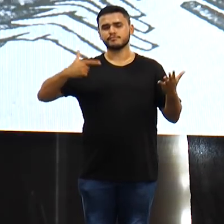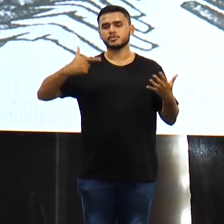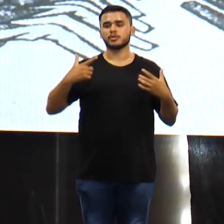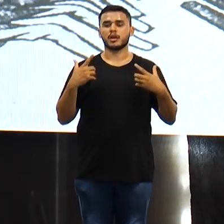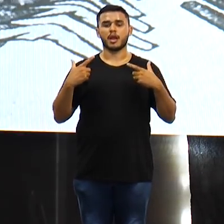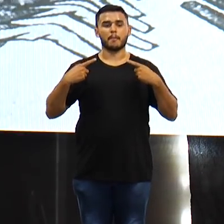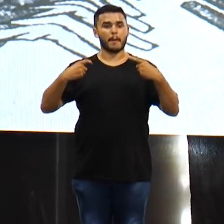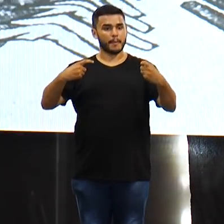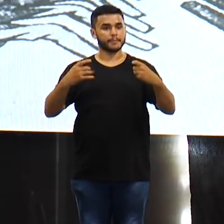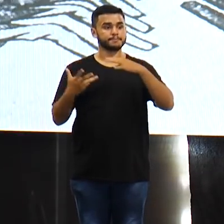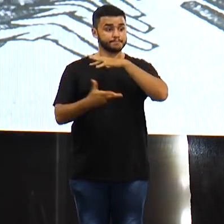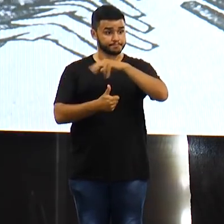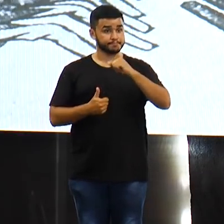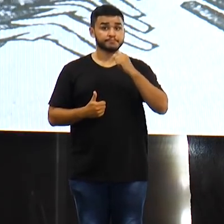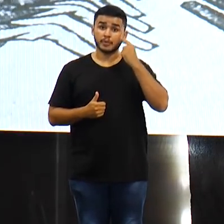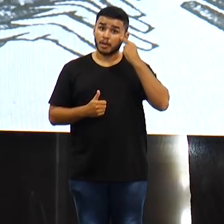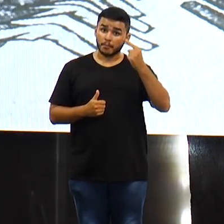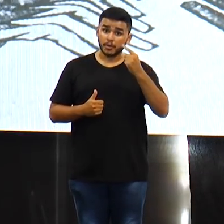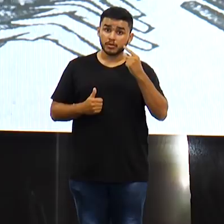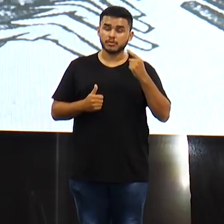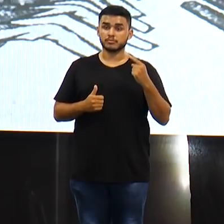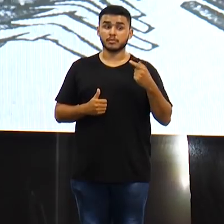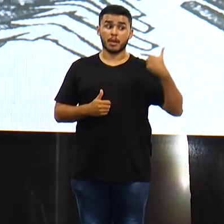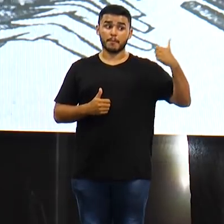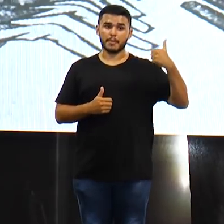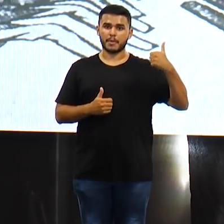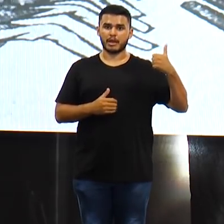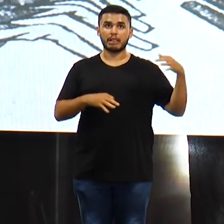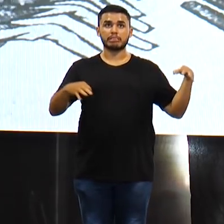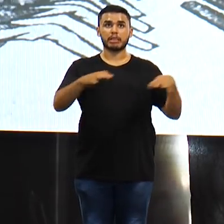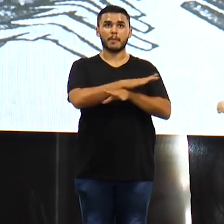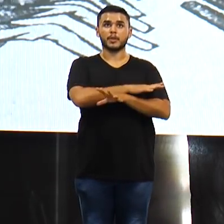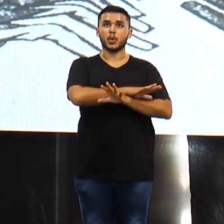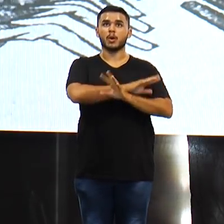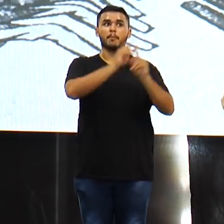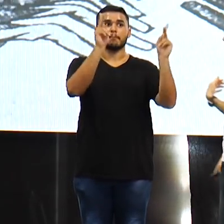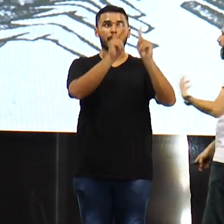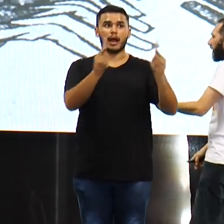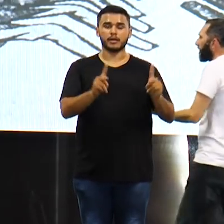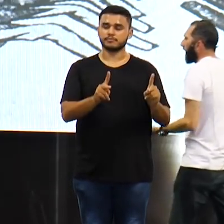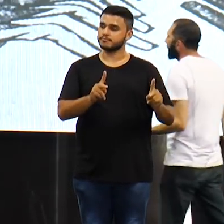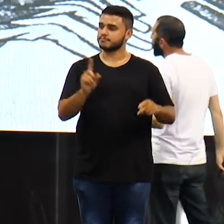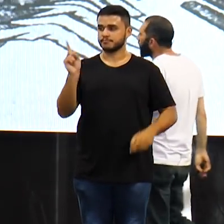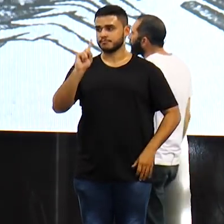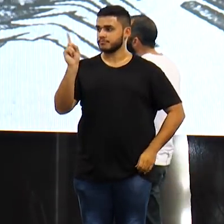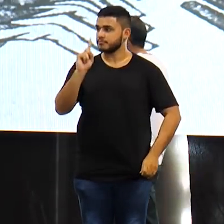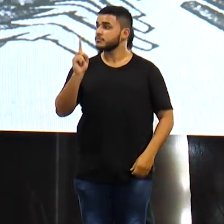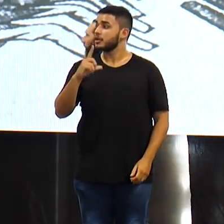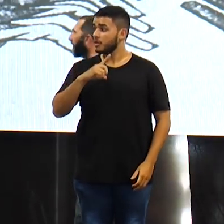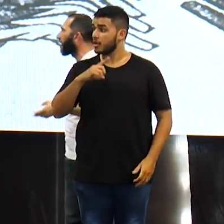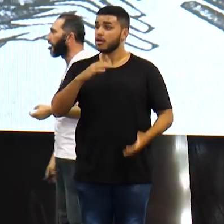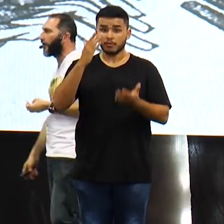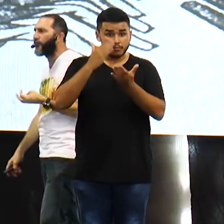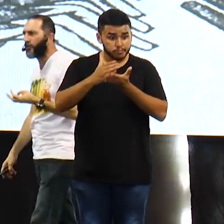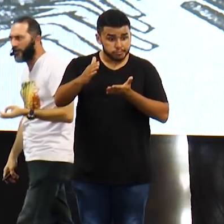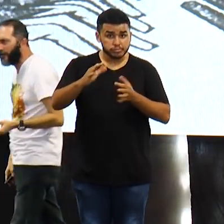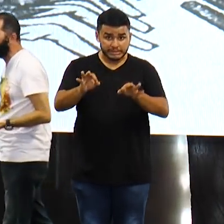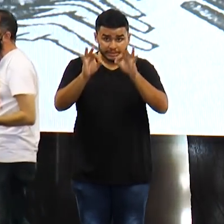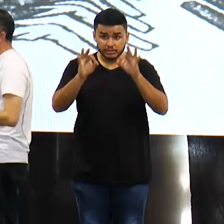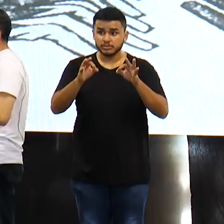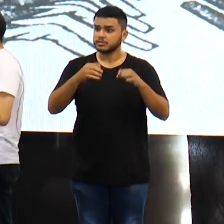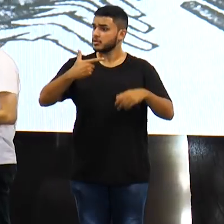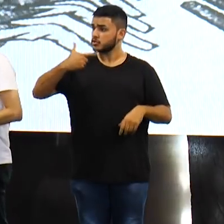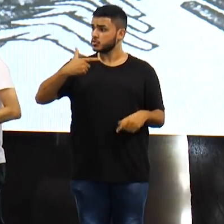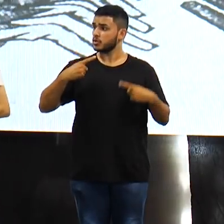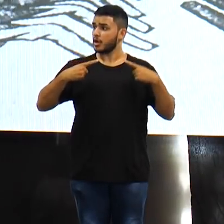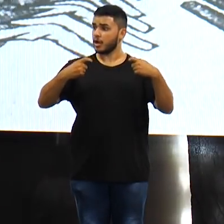a Segunda Guerra é uma continuação da Primeira. A gente sempre diz isso. A Segunda Guerra é, na prática, a continuação da Primeira Guerra. Por quê?